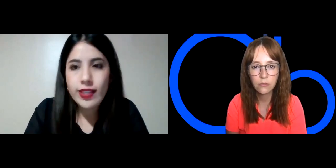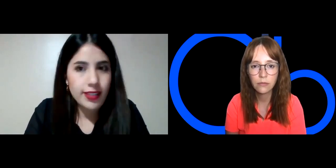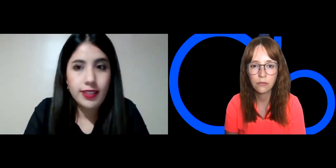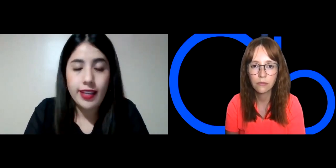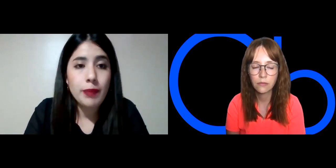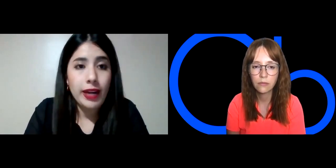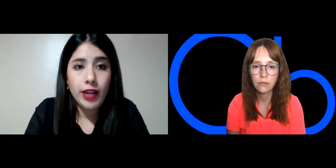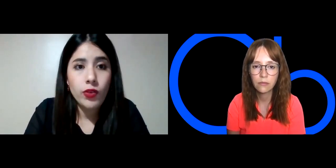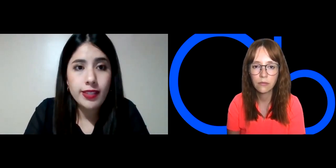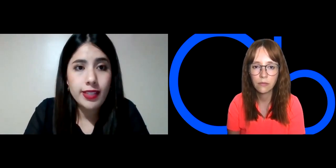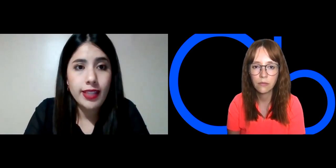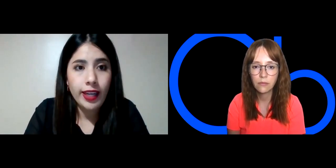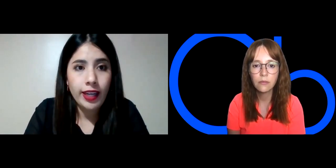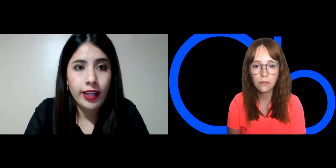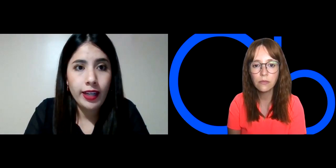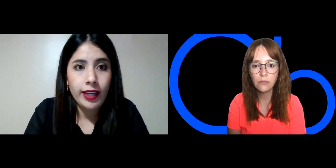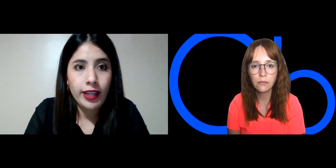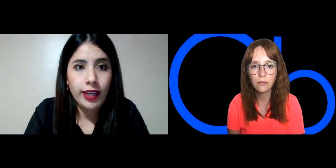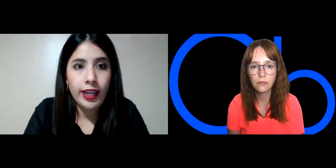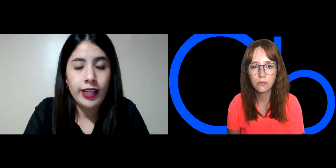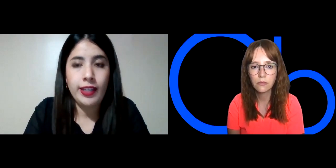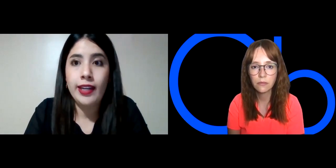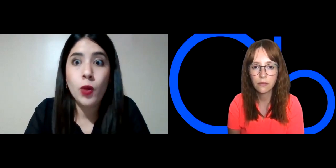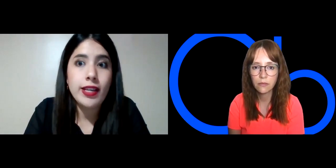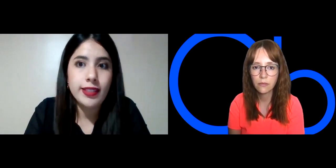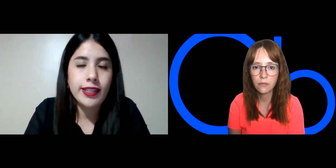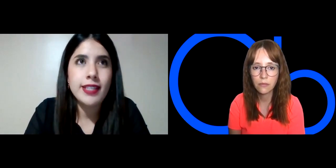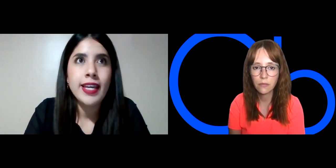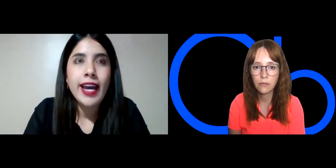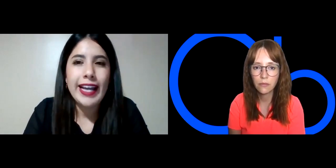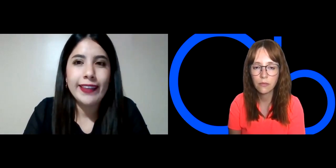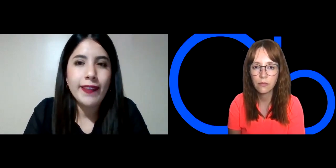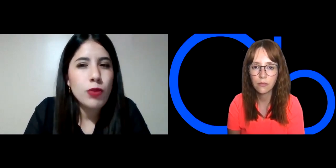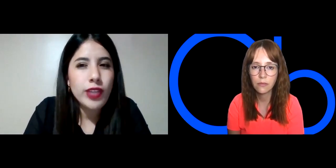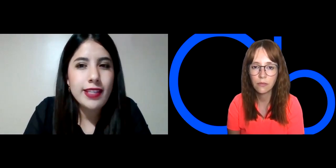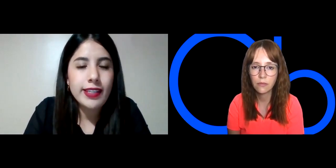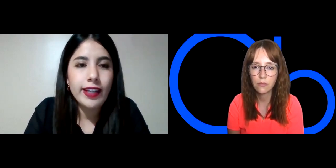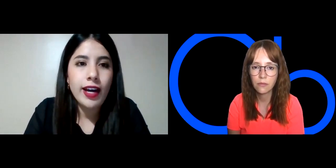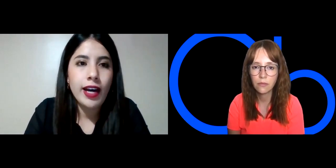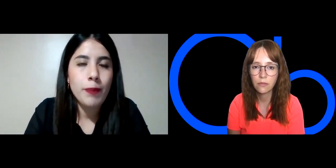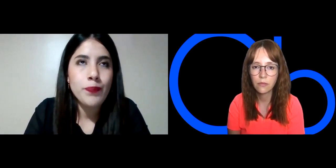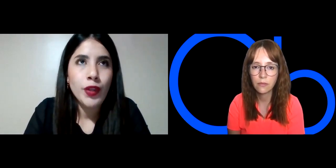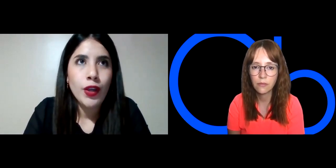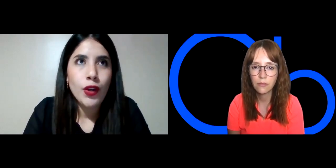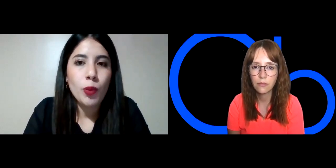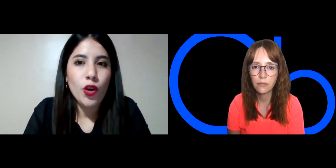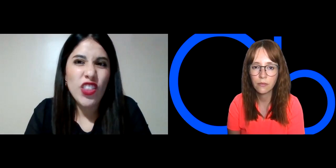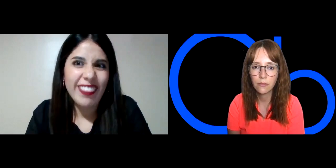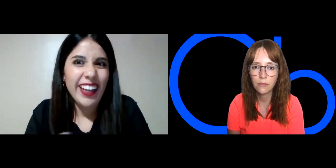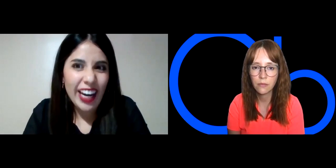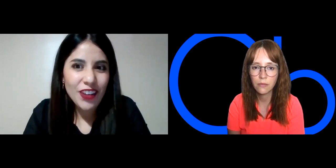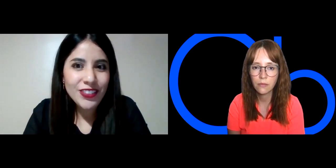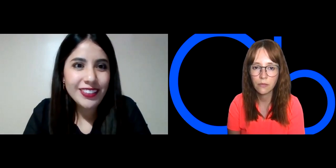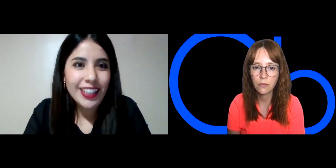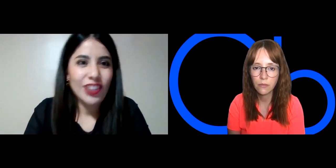no existe, esa palabra no existe en lengua de señas. Ahí tendríamos que decir como